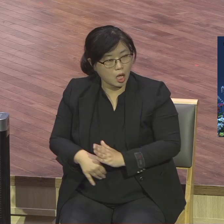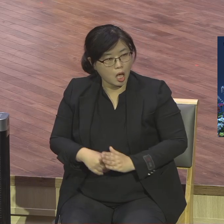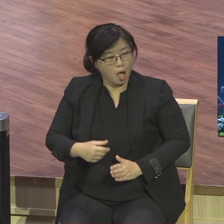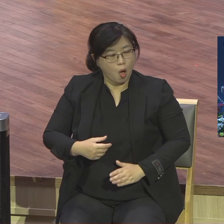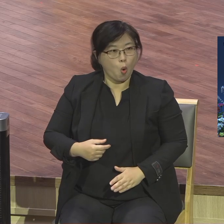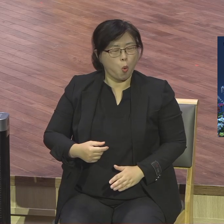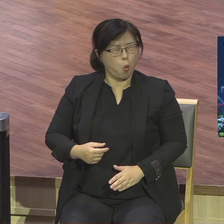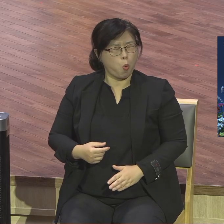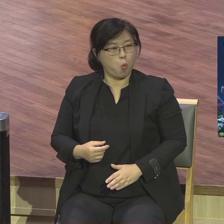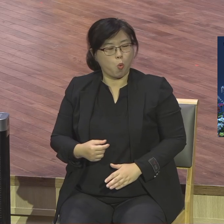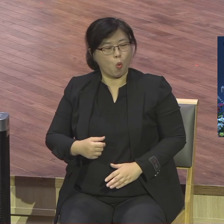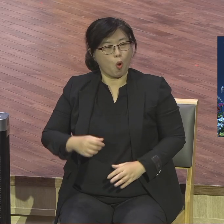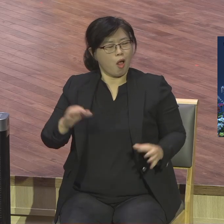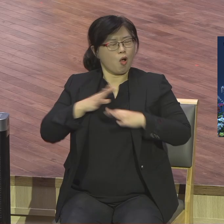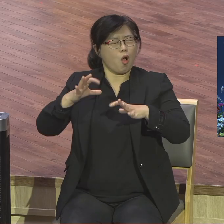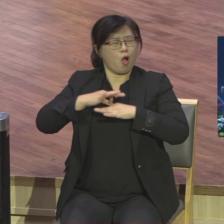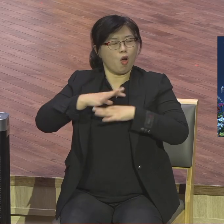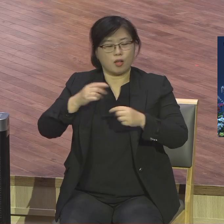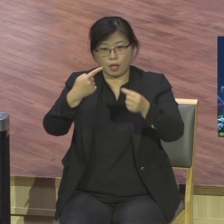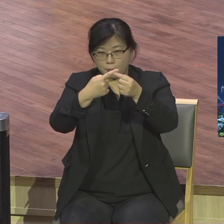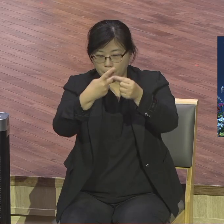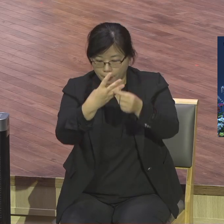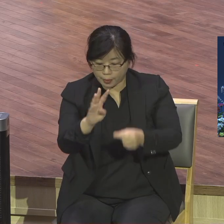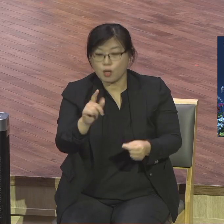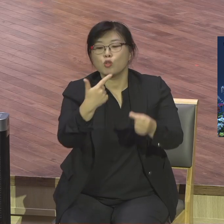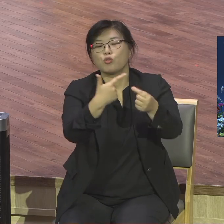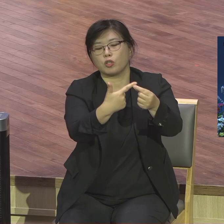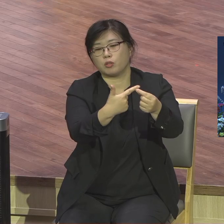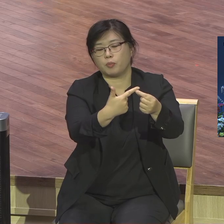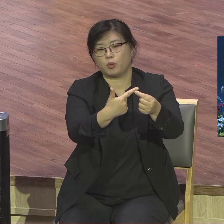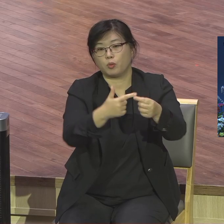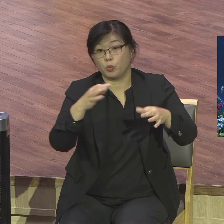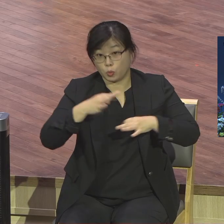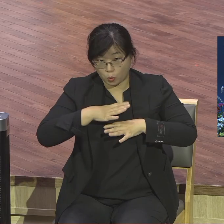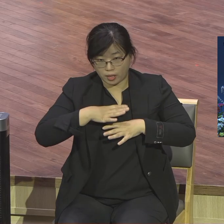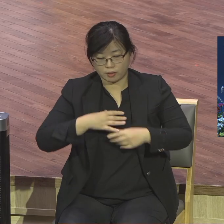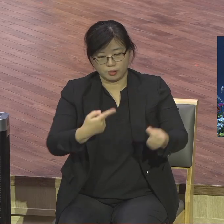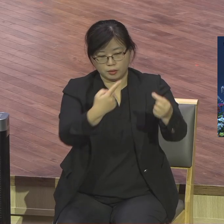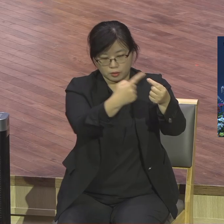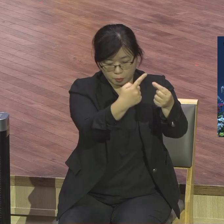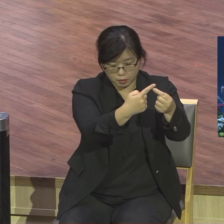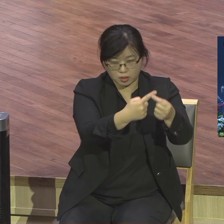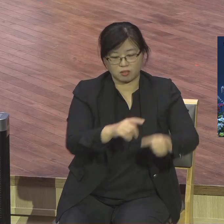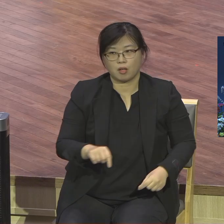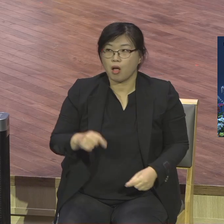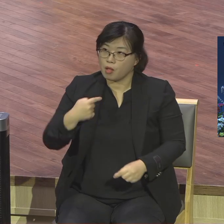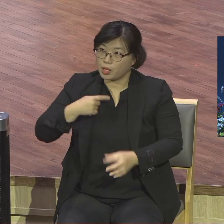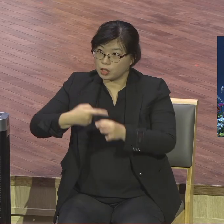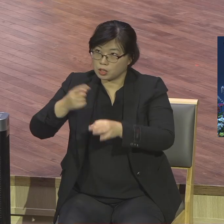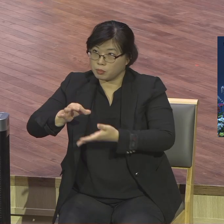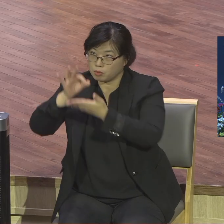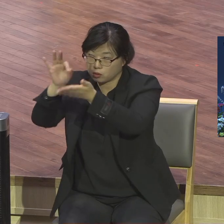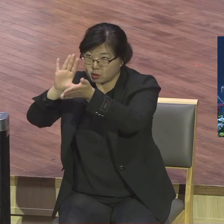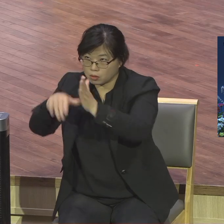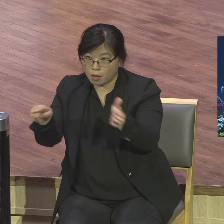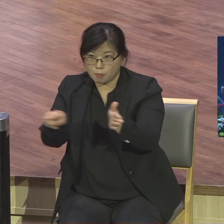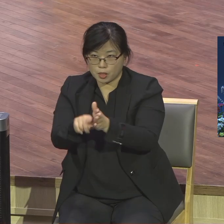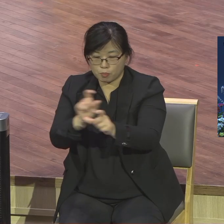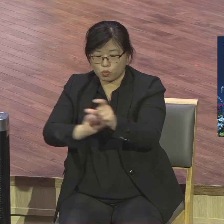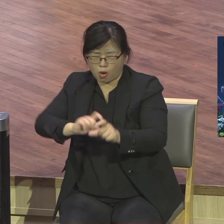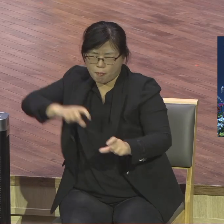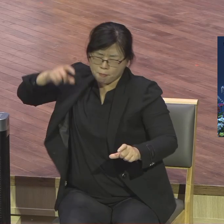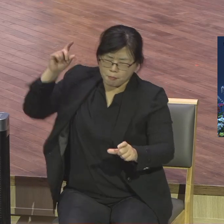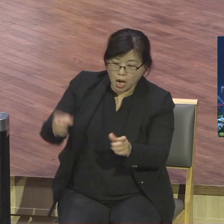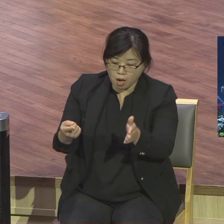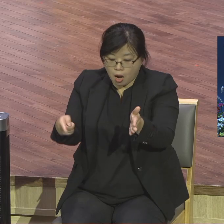십일조를 드림으로 자기 믿음이 더 확고해지면 놀랐고 둘째 십일조를 드리고는 넉넉하게